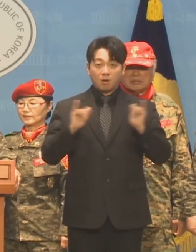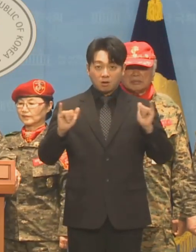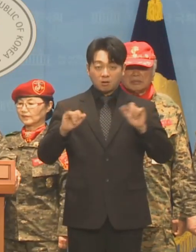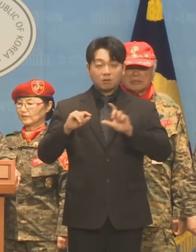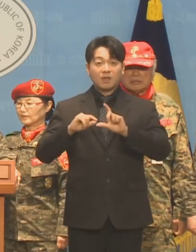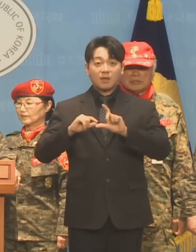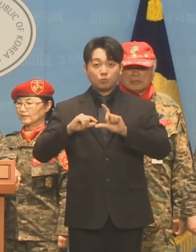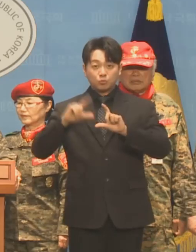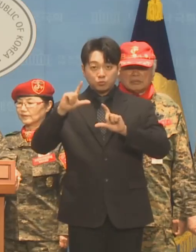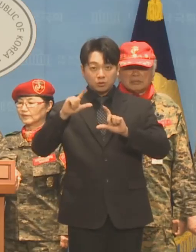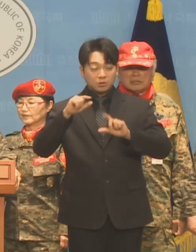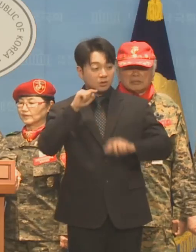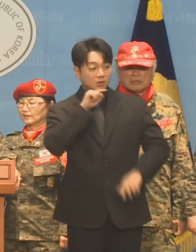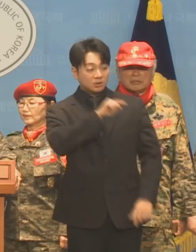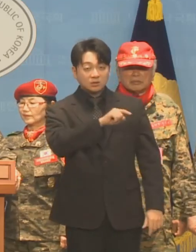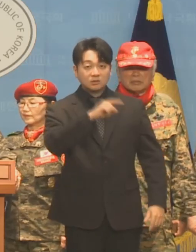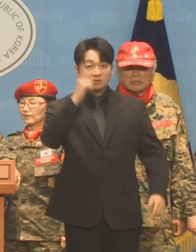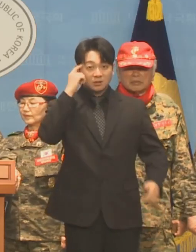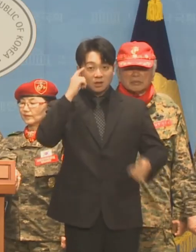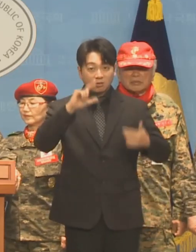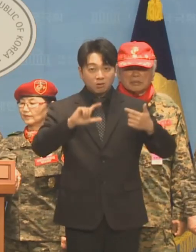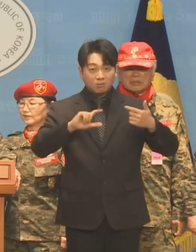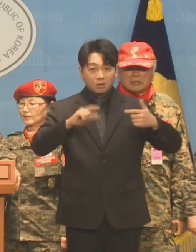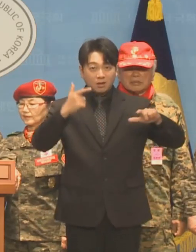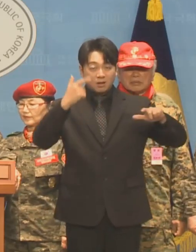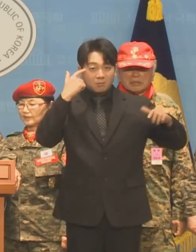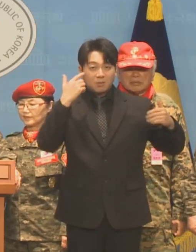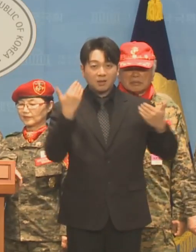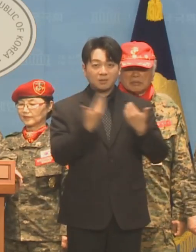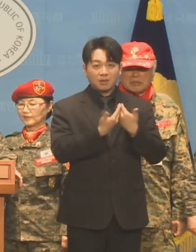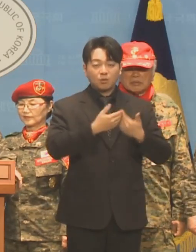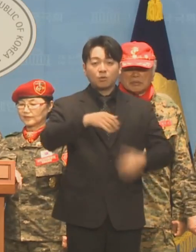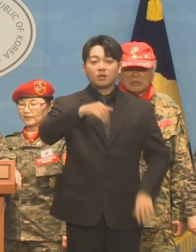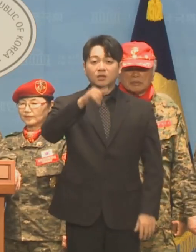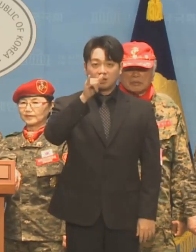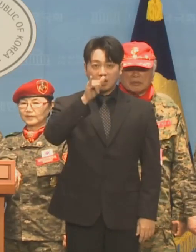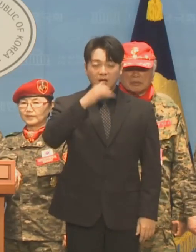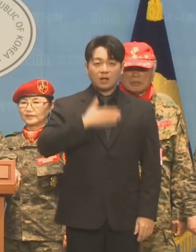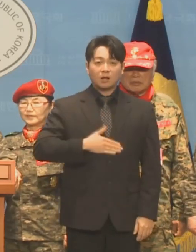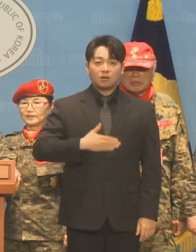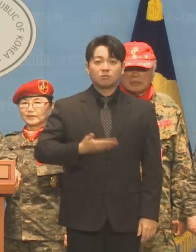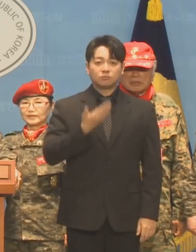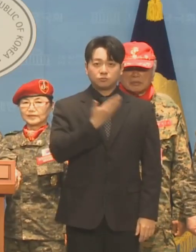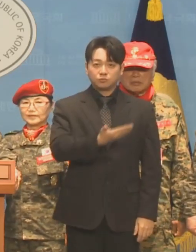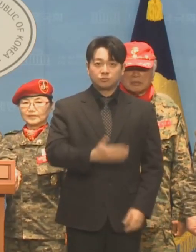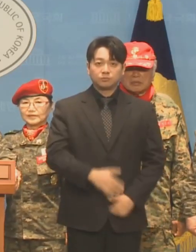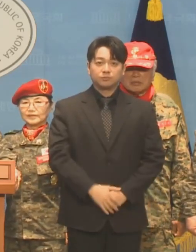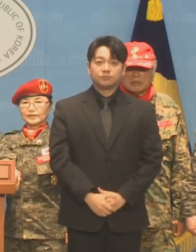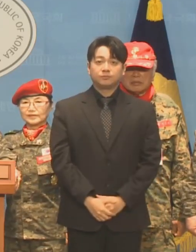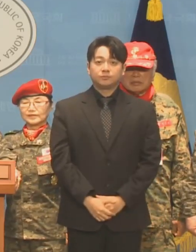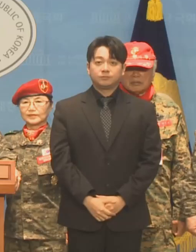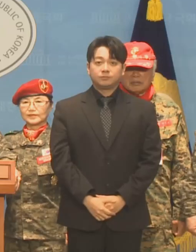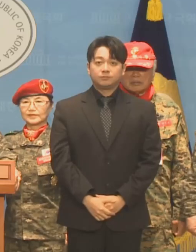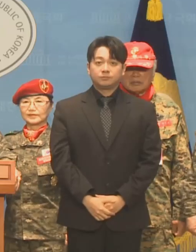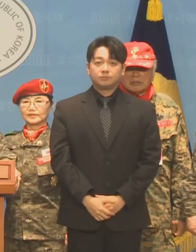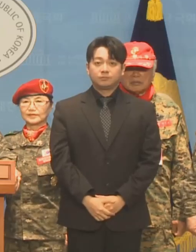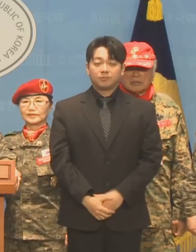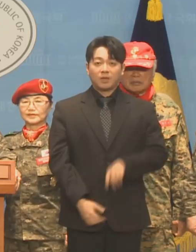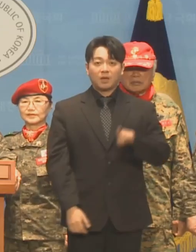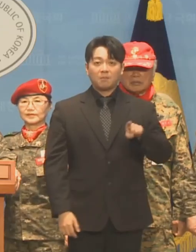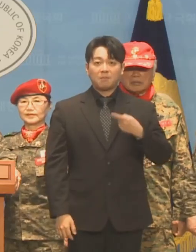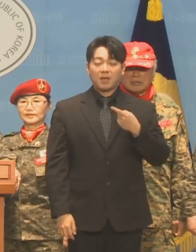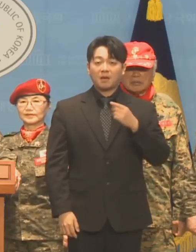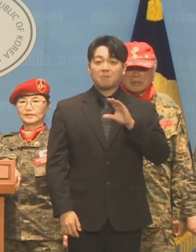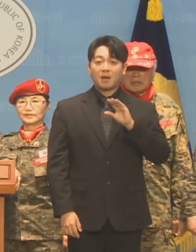그대들의 생각과 정반대의 생각이라는 것을 알라. 이 시간 이후 100만